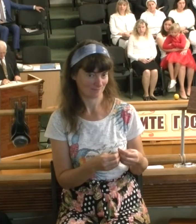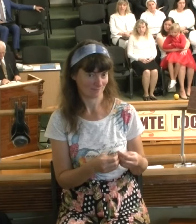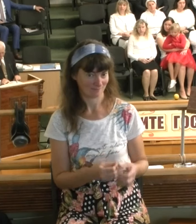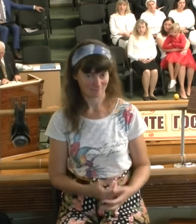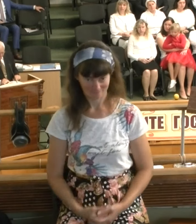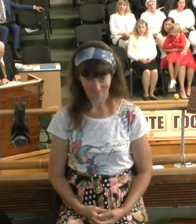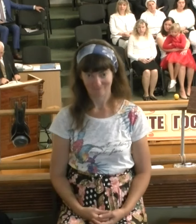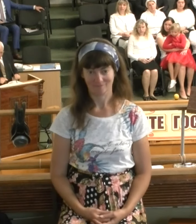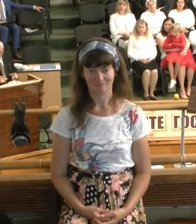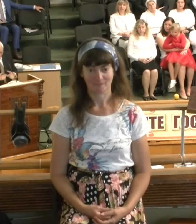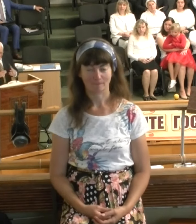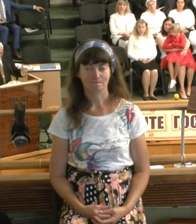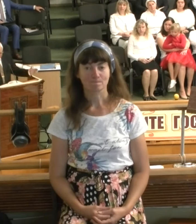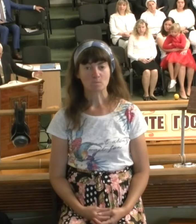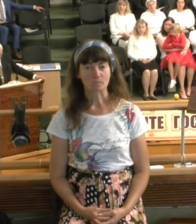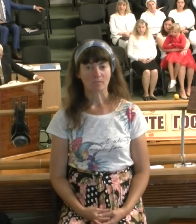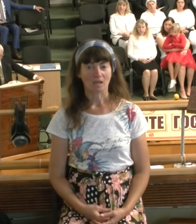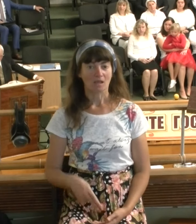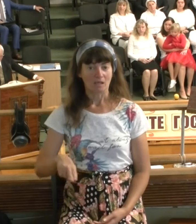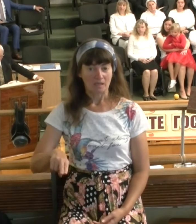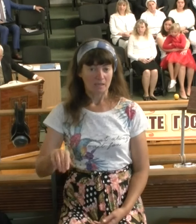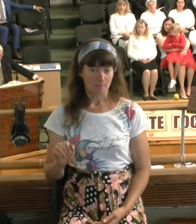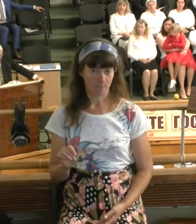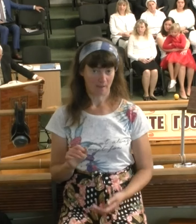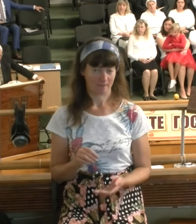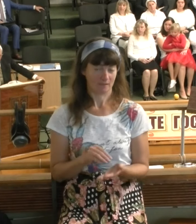вами, Он пишет